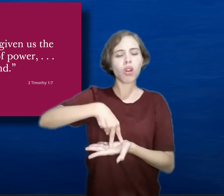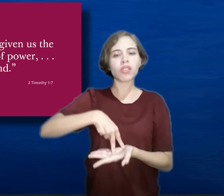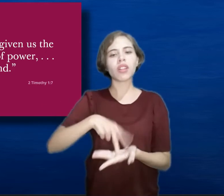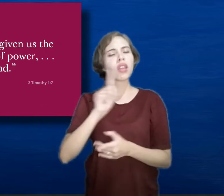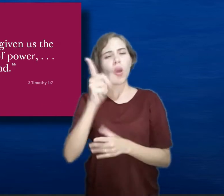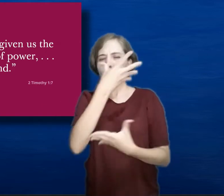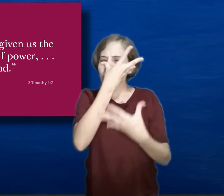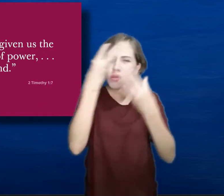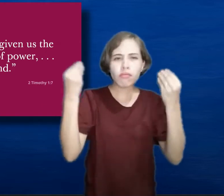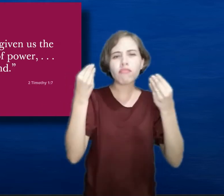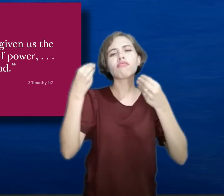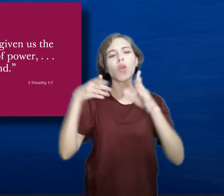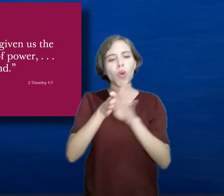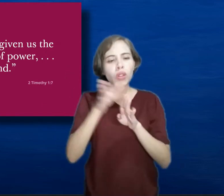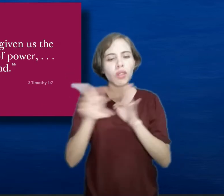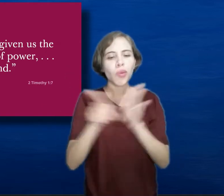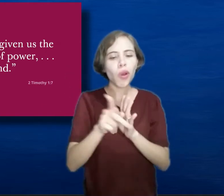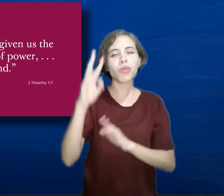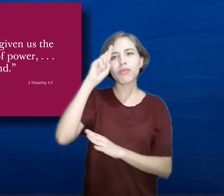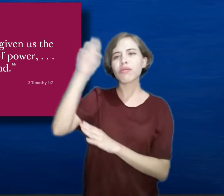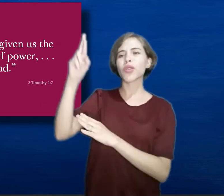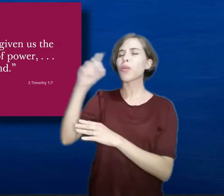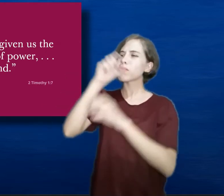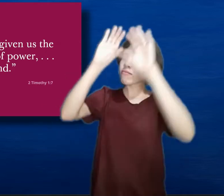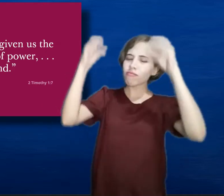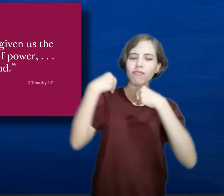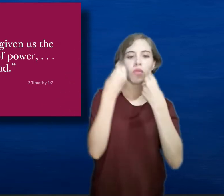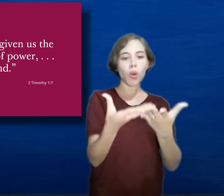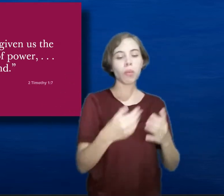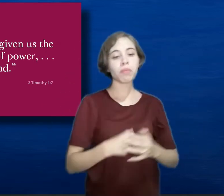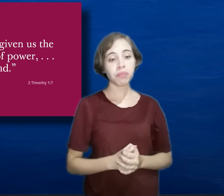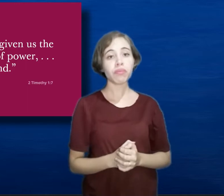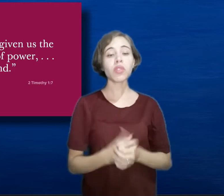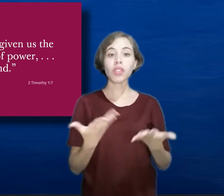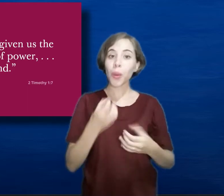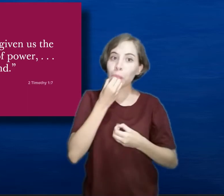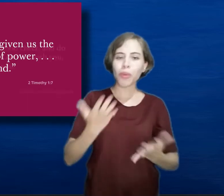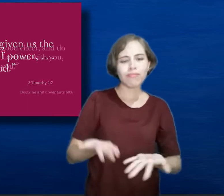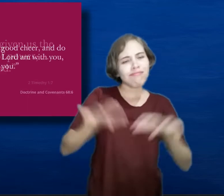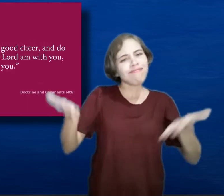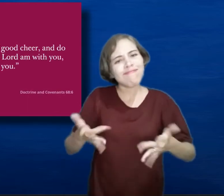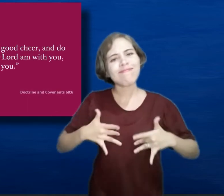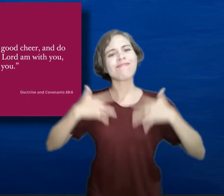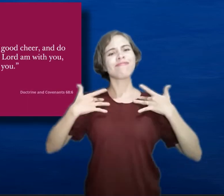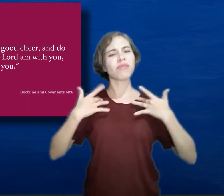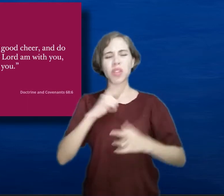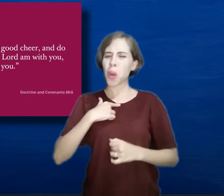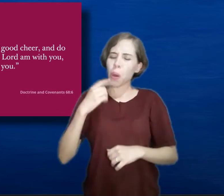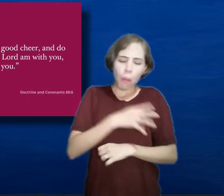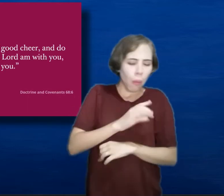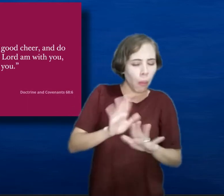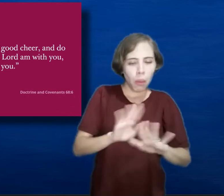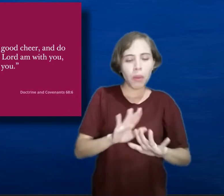deu o espírito de temor, mas de fortaleza e de moderação. E não se esqueçam desse conselho dado pelo próprio